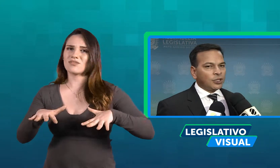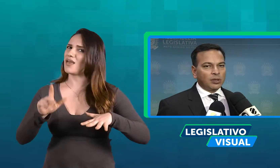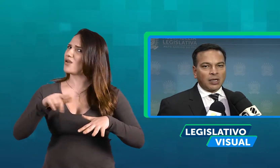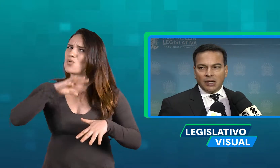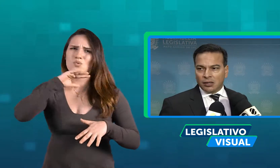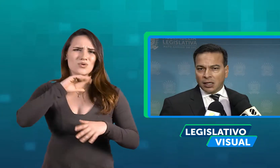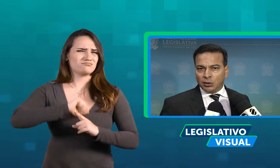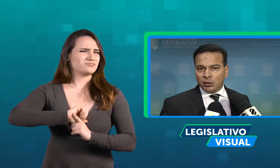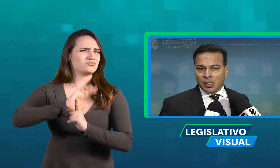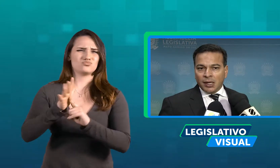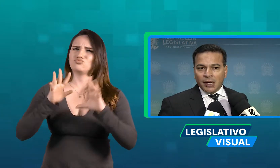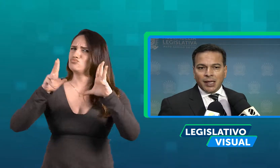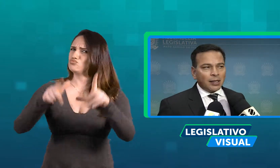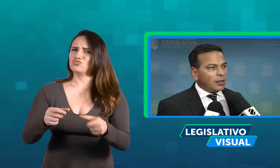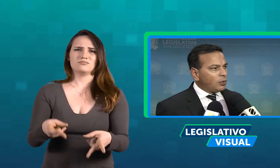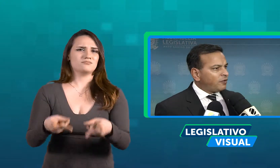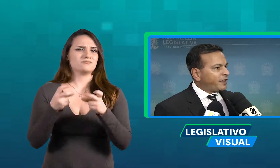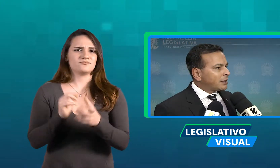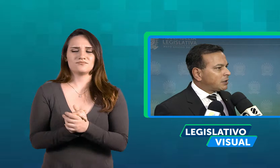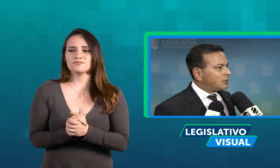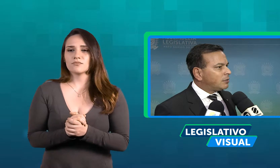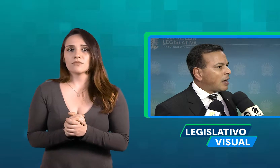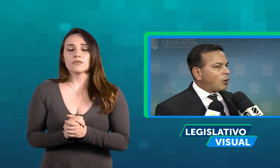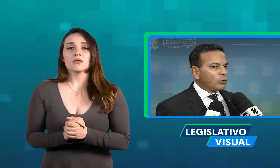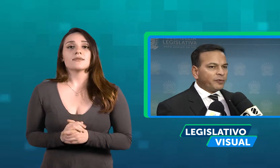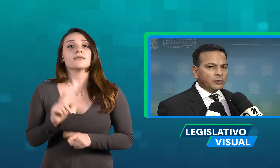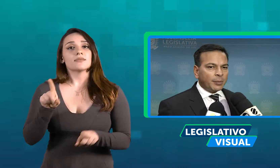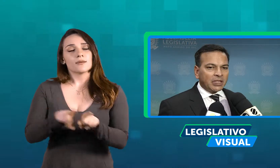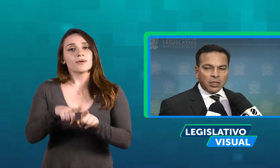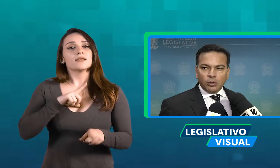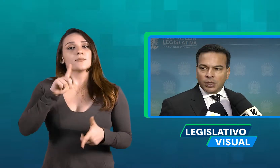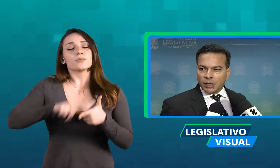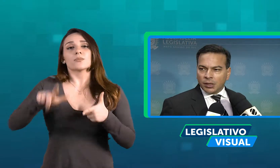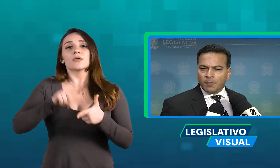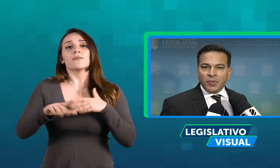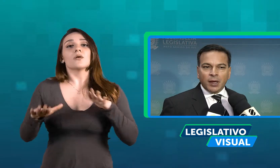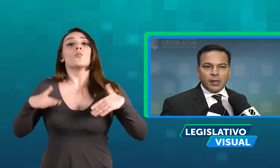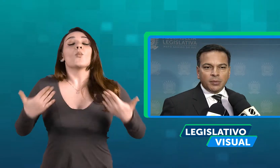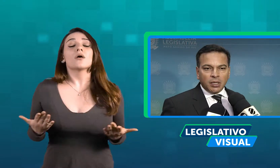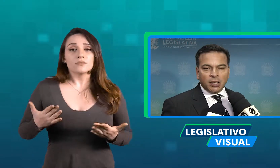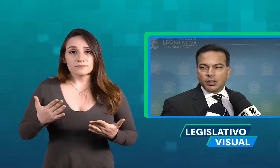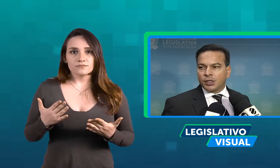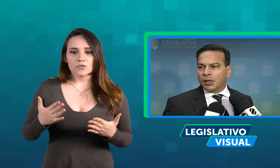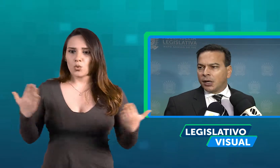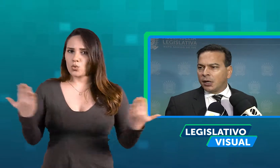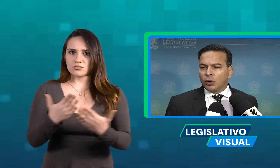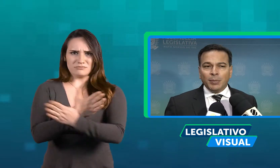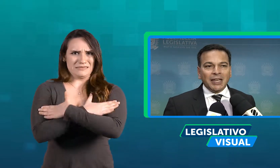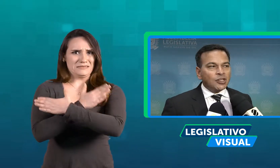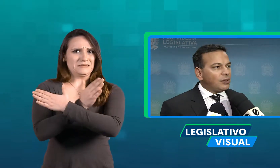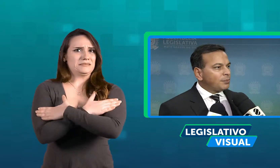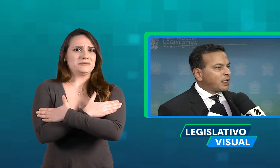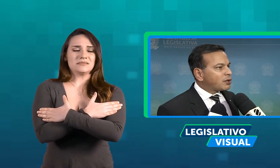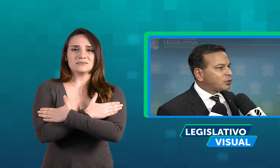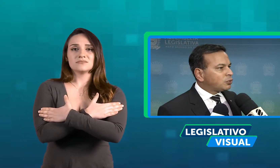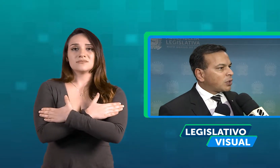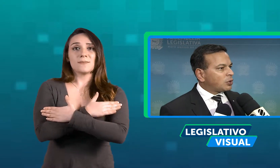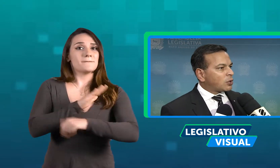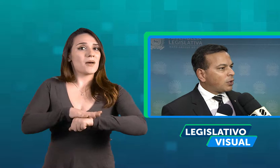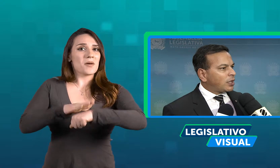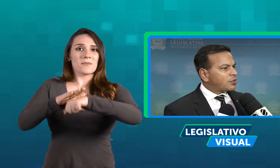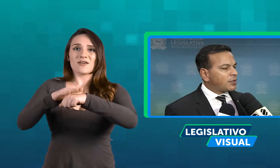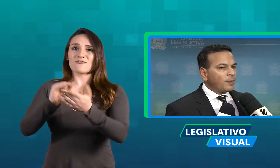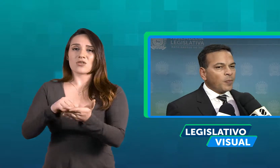os sentidos analisados. Ela não enfrenta algo fundamental, que é o iminente desemprego